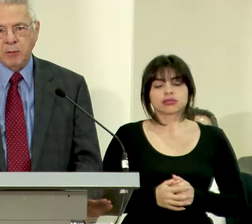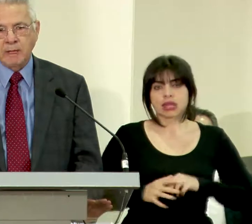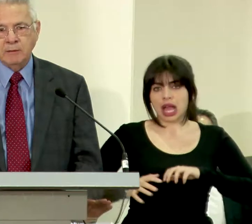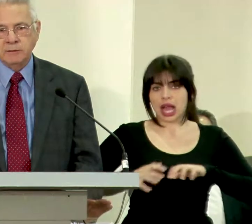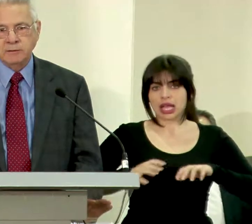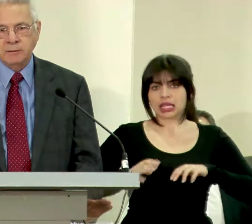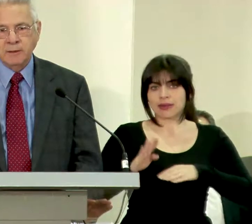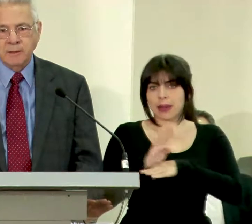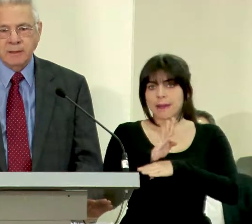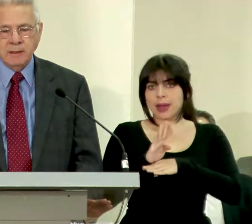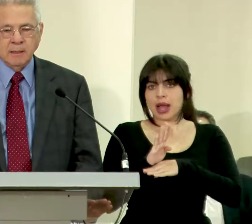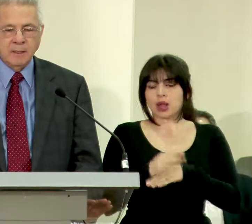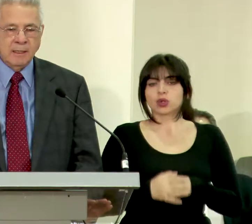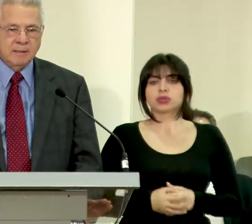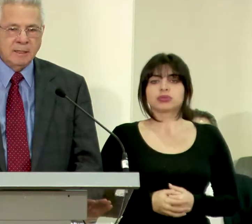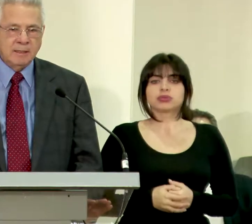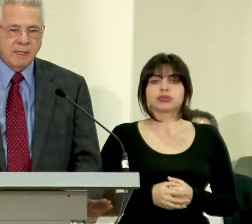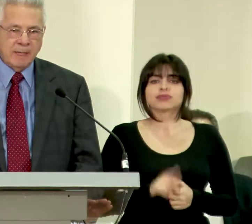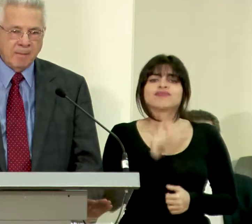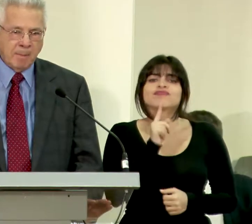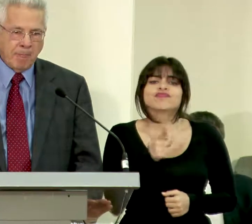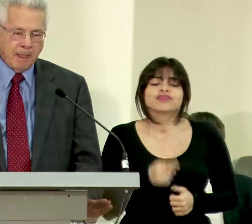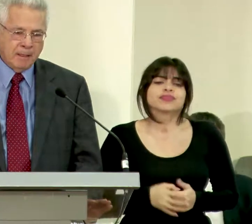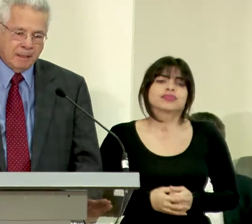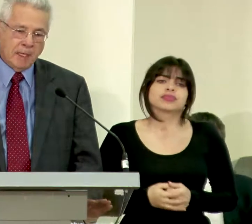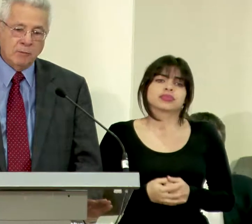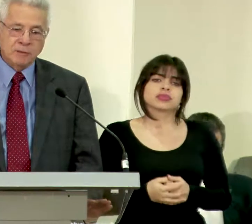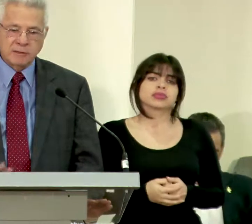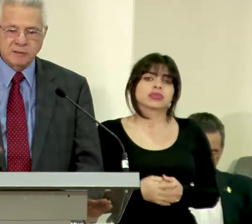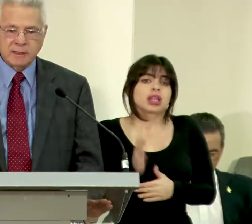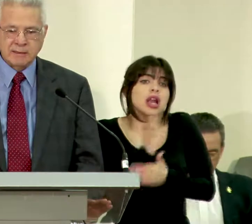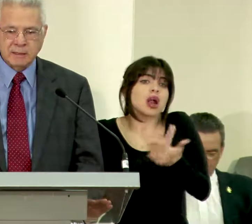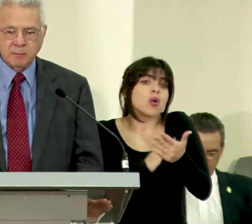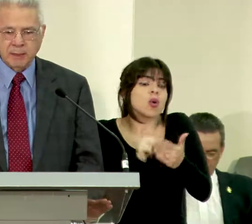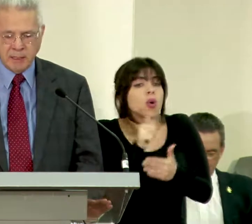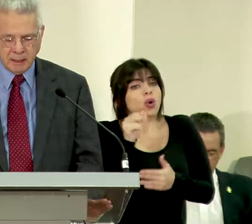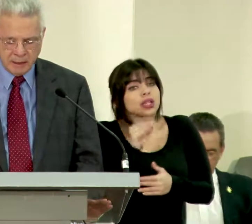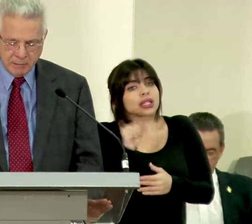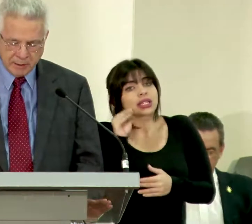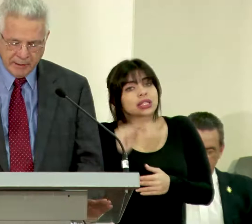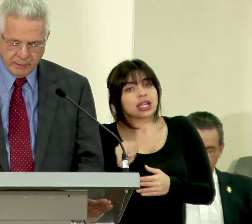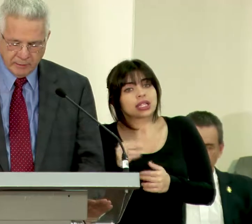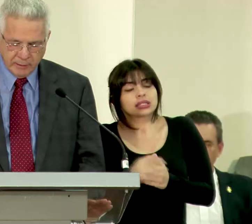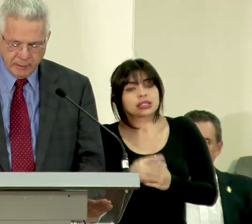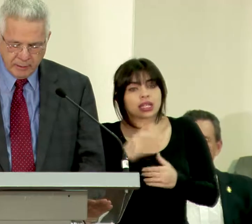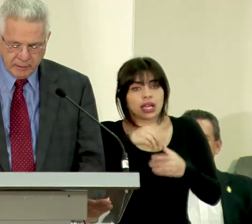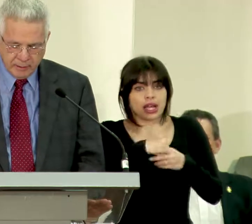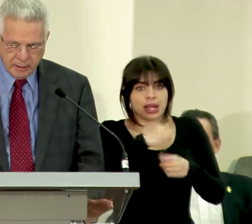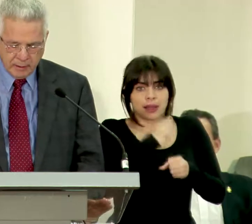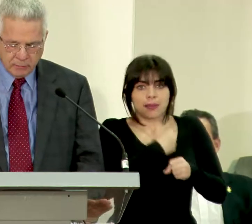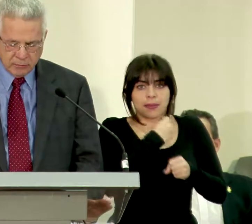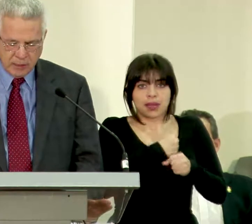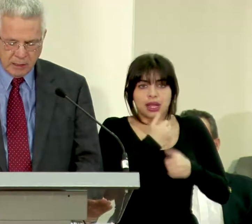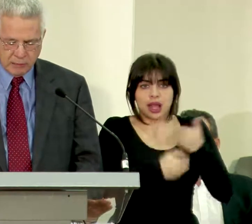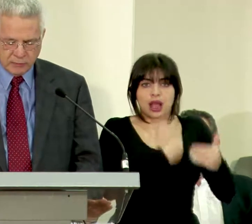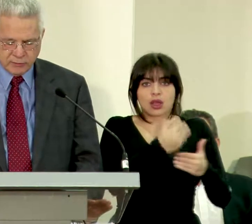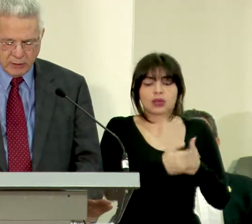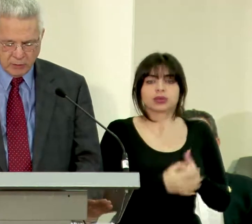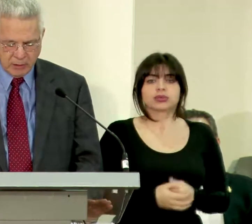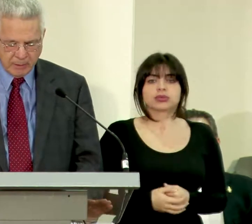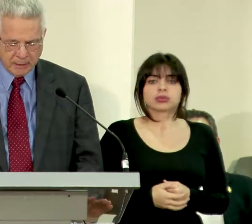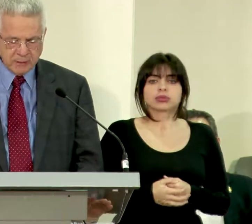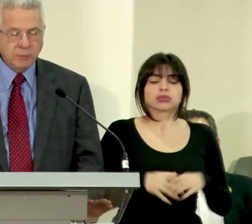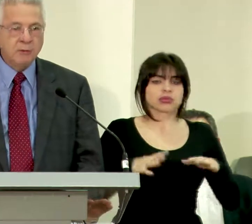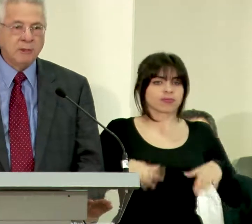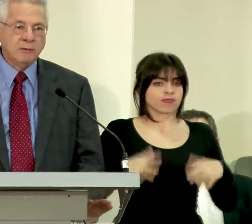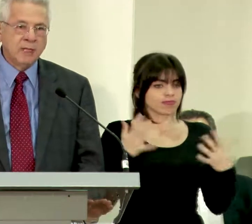activa de los bancos, en realidad, y algunas otras tasas que operan en el mercado, no se han ajustado